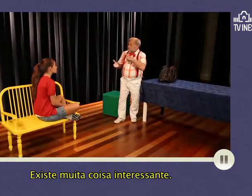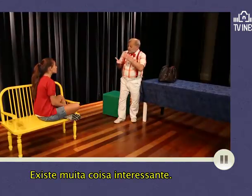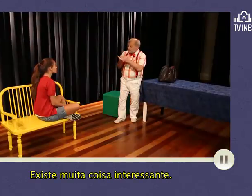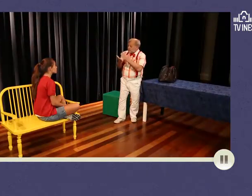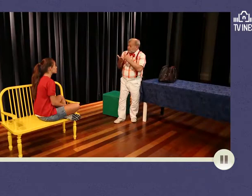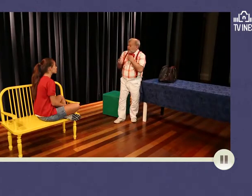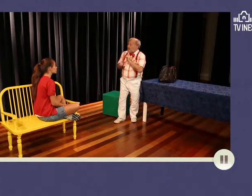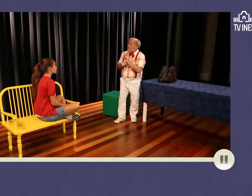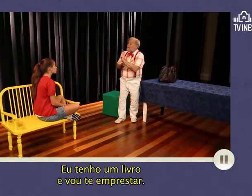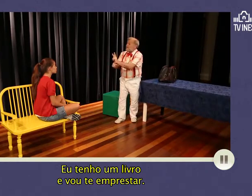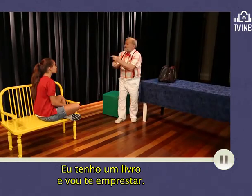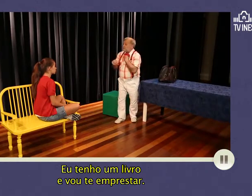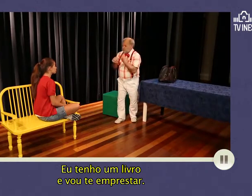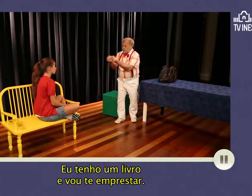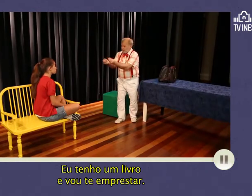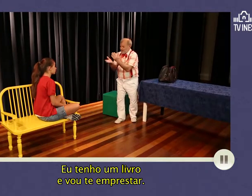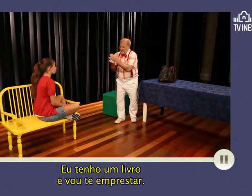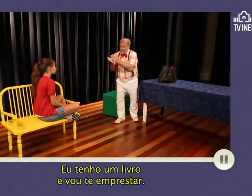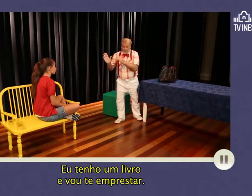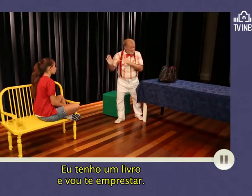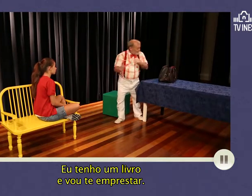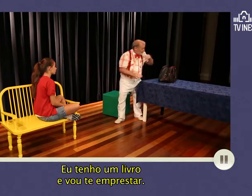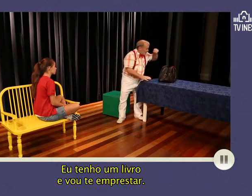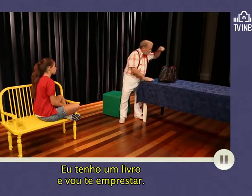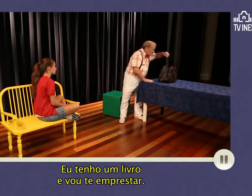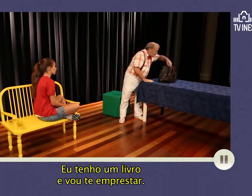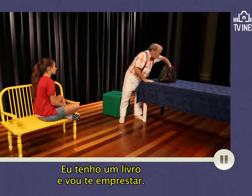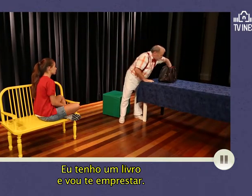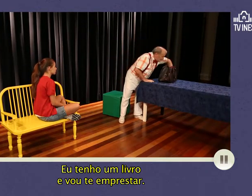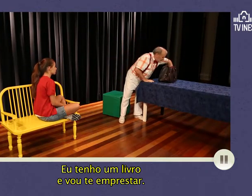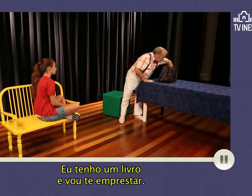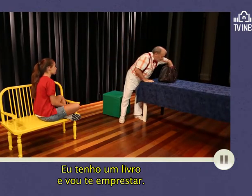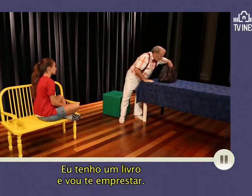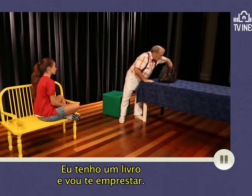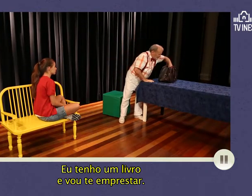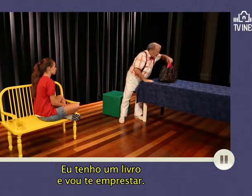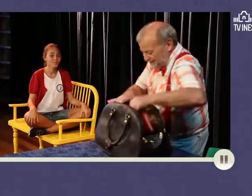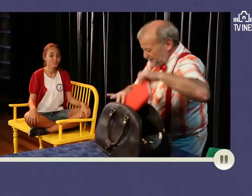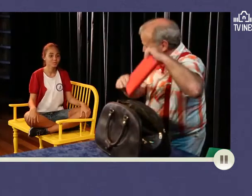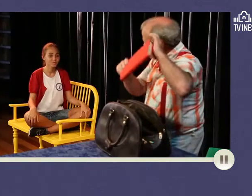interessante. Eu tenho um livro e vou te emprestar.